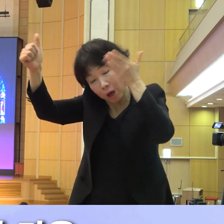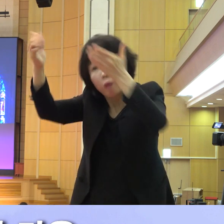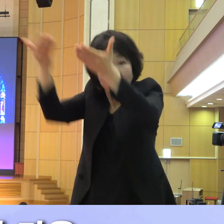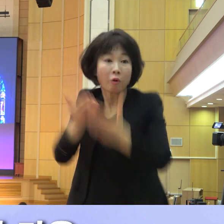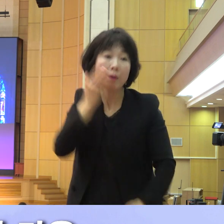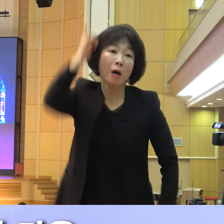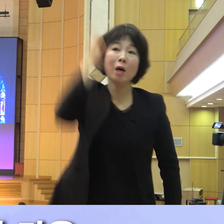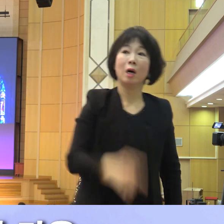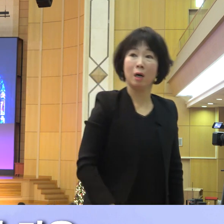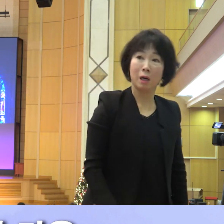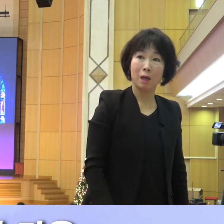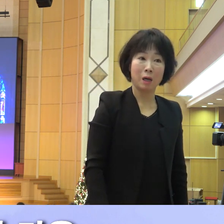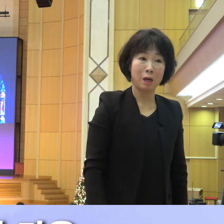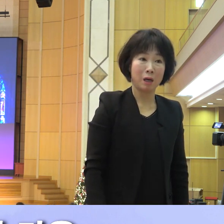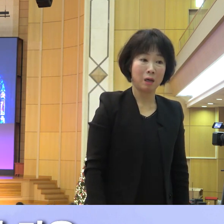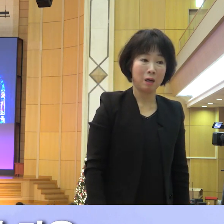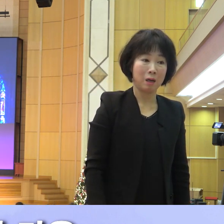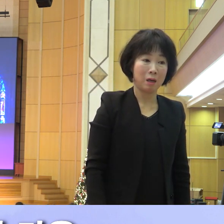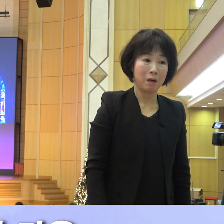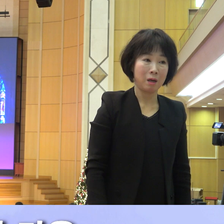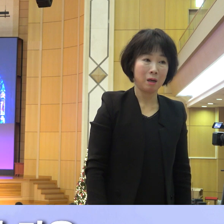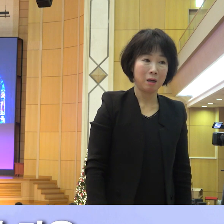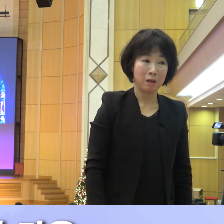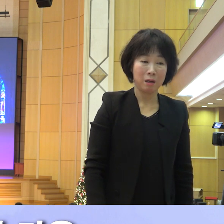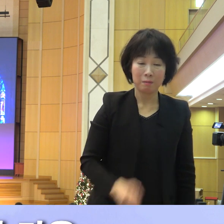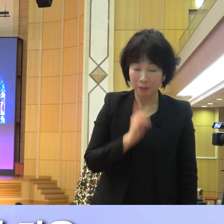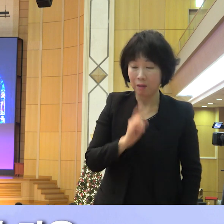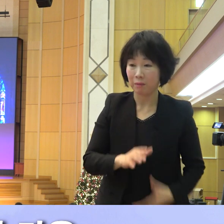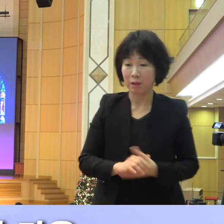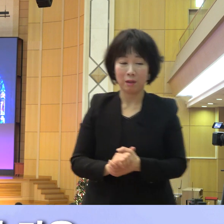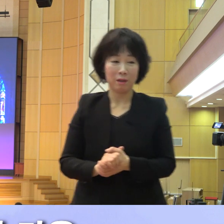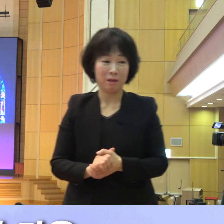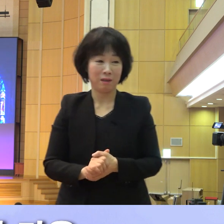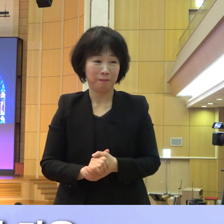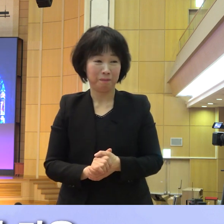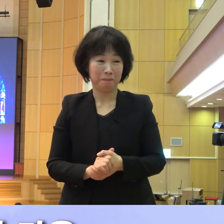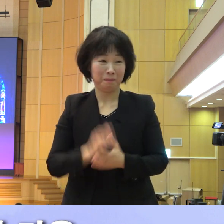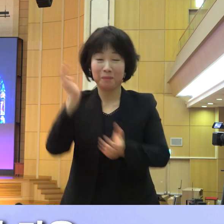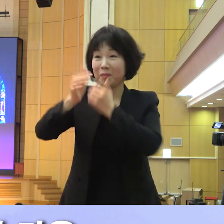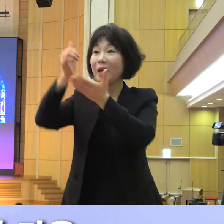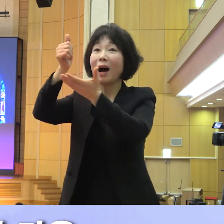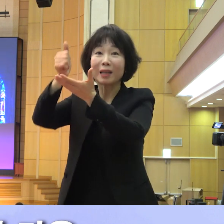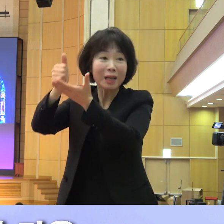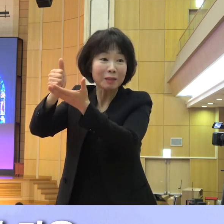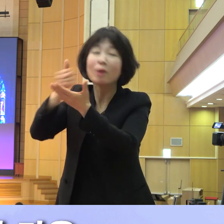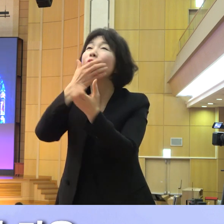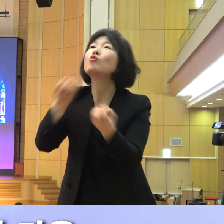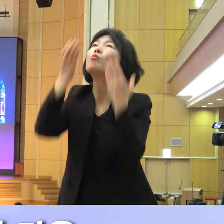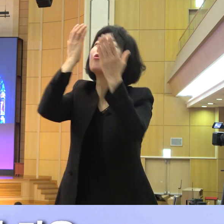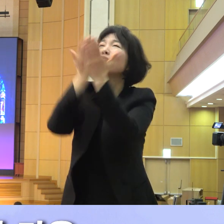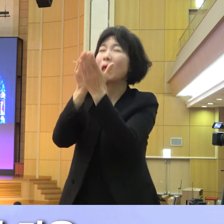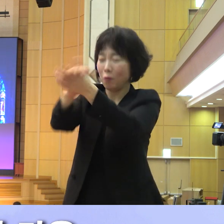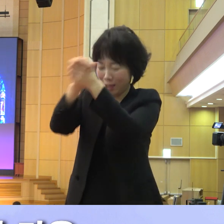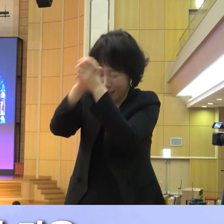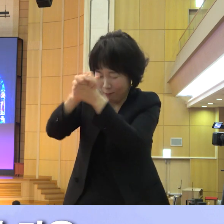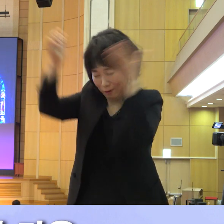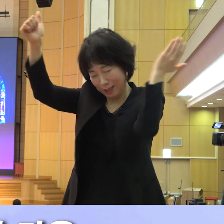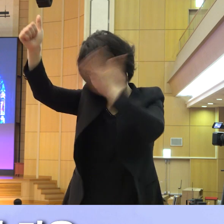살았다 손치더라도 구하지 않고 복을 받는 법이 없습니다. 근데 하나님께 축복을 구할 때는